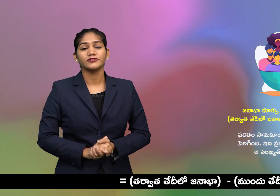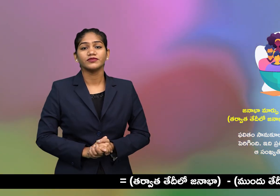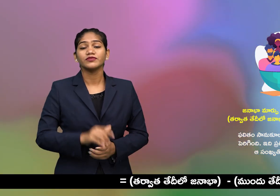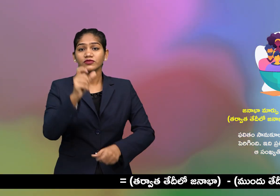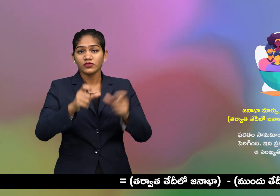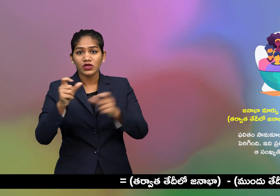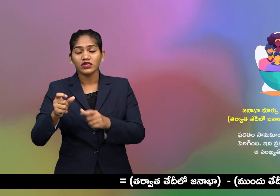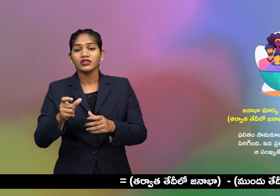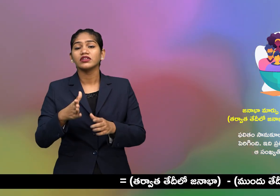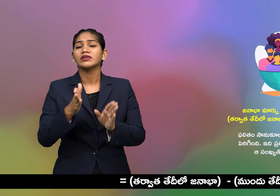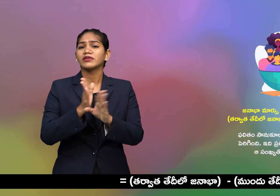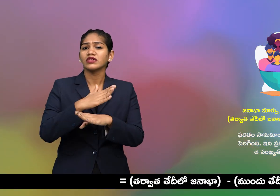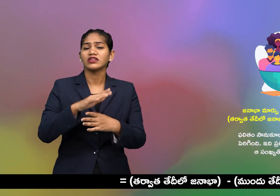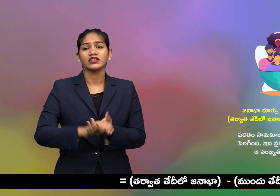పూర్వ తేదీలో జనాభా.